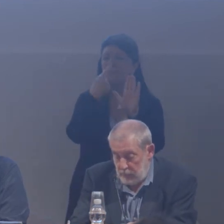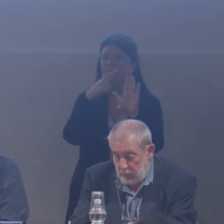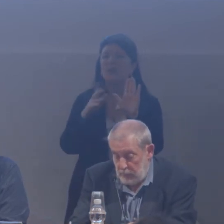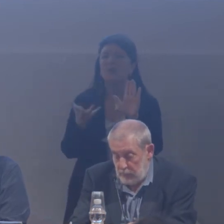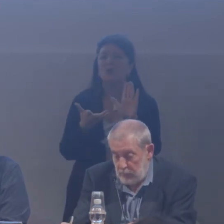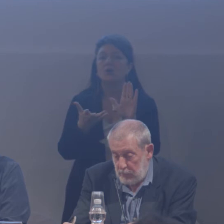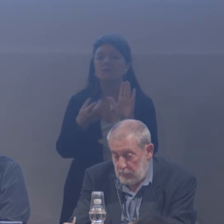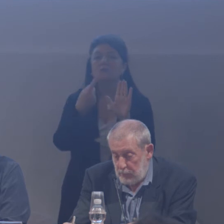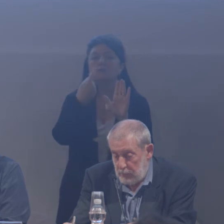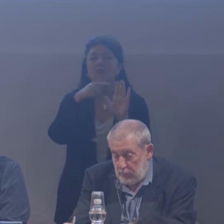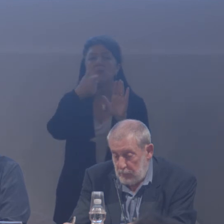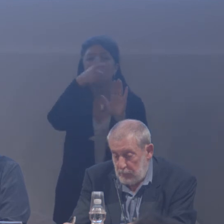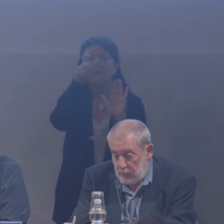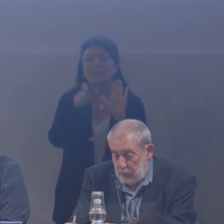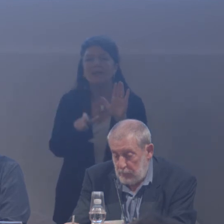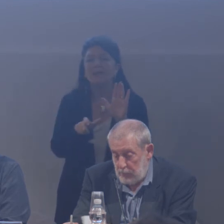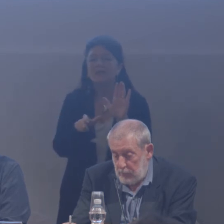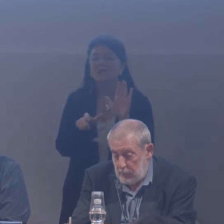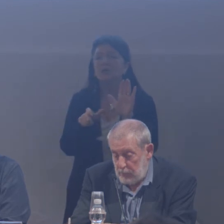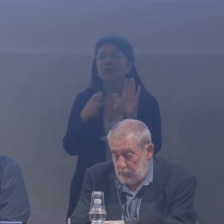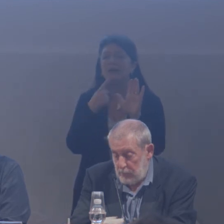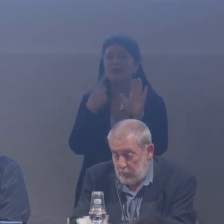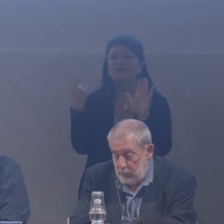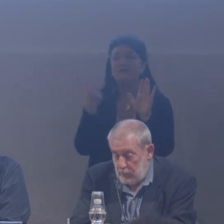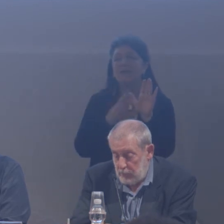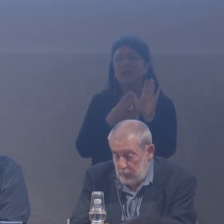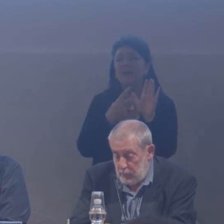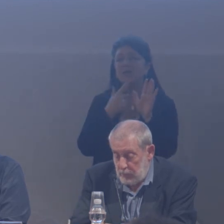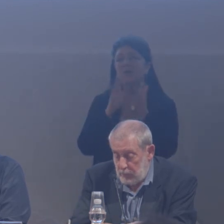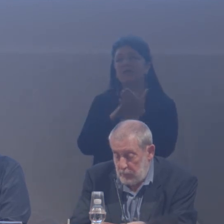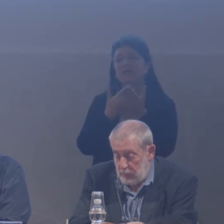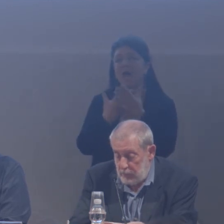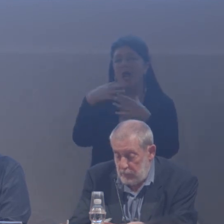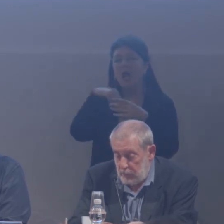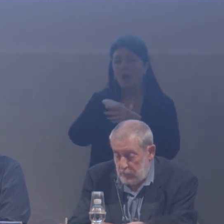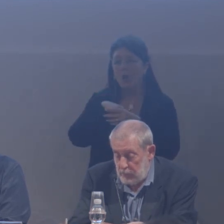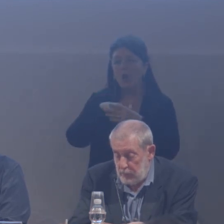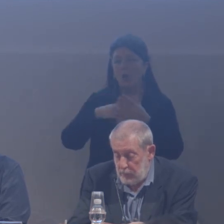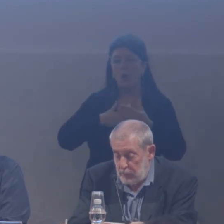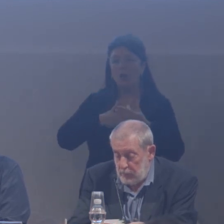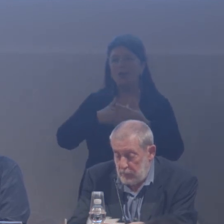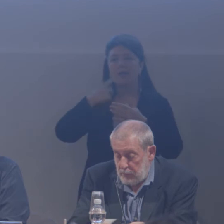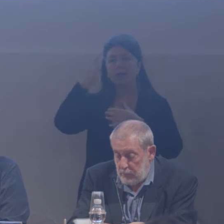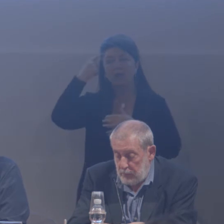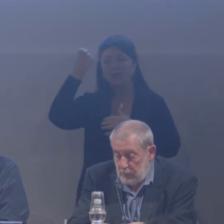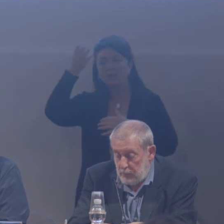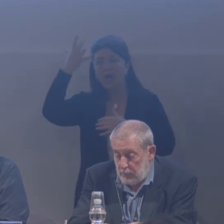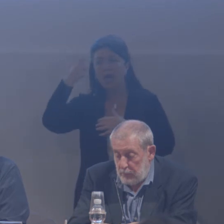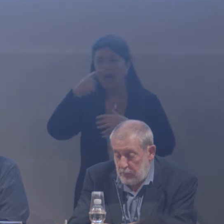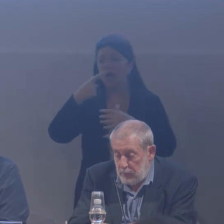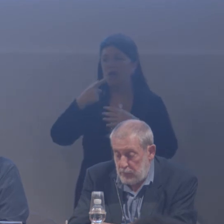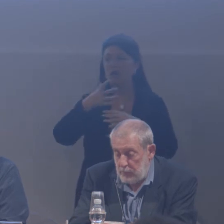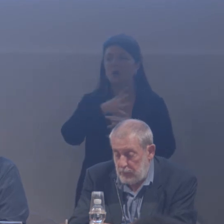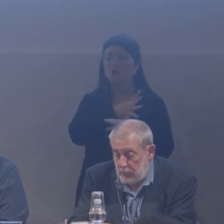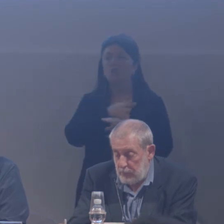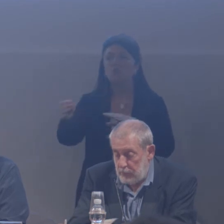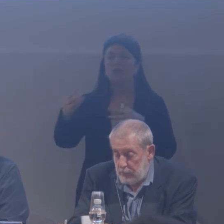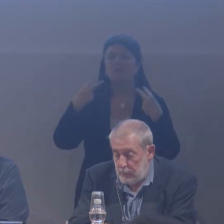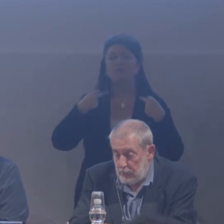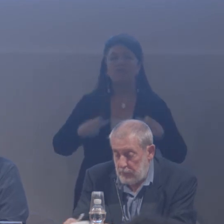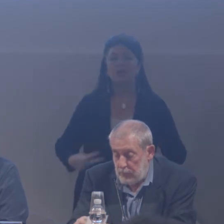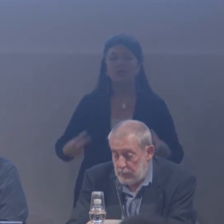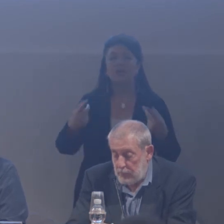di una persona che ha avuto dei valori, degli ideali di tutta una vita e che adesso